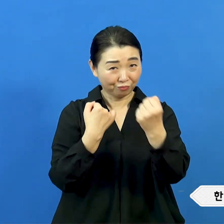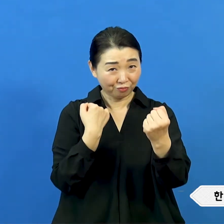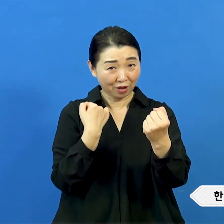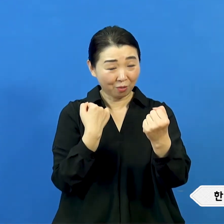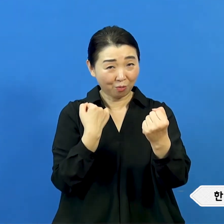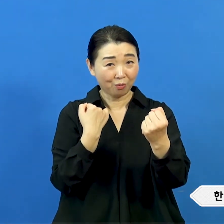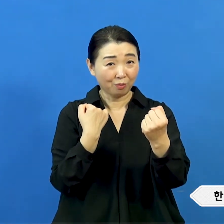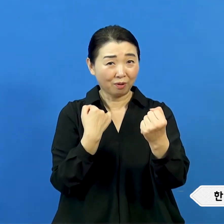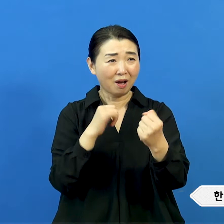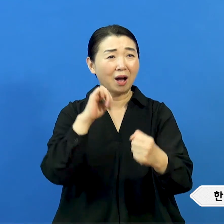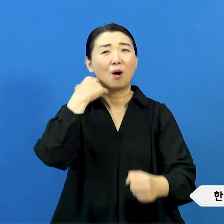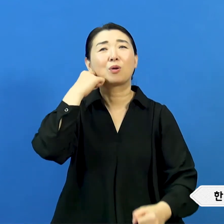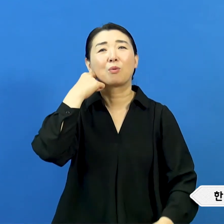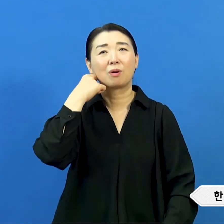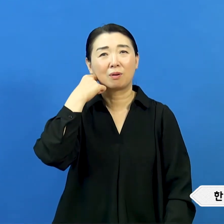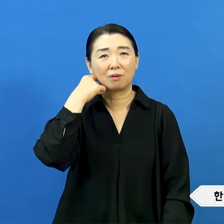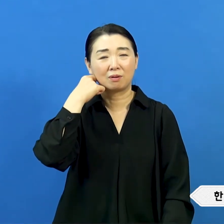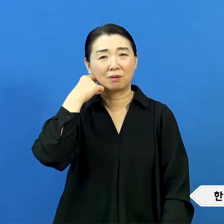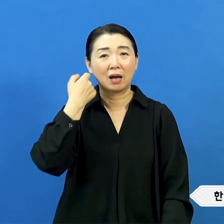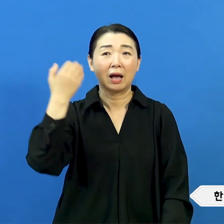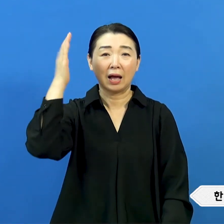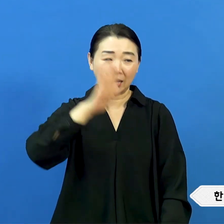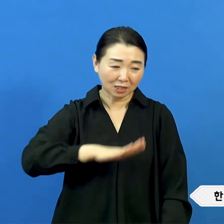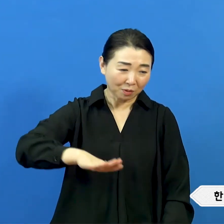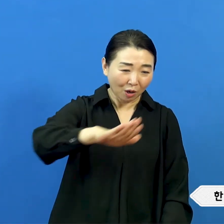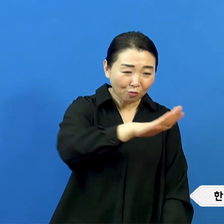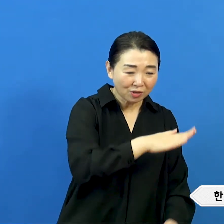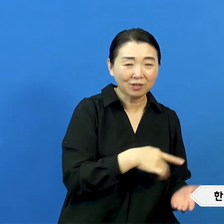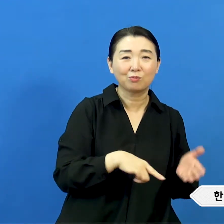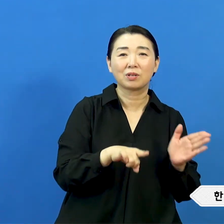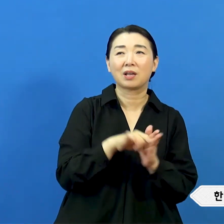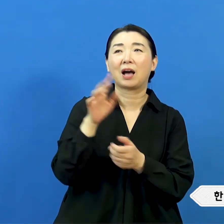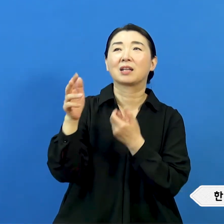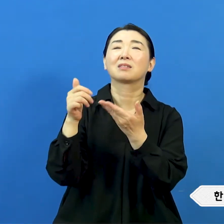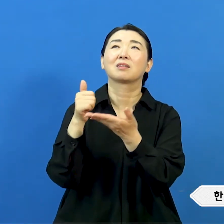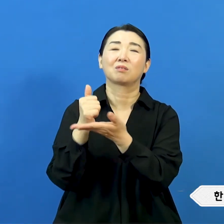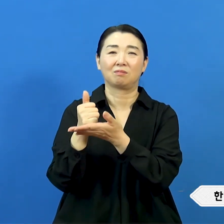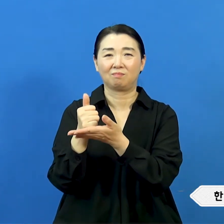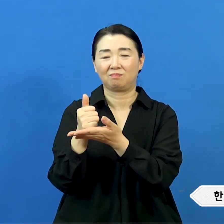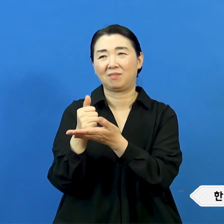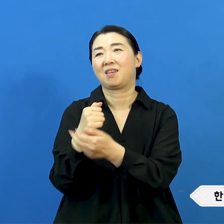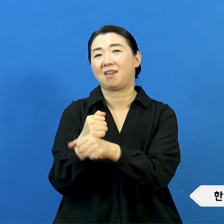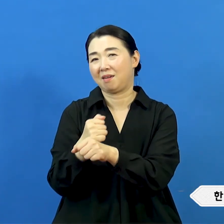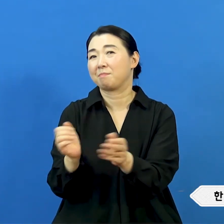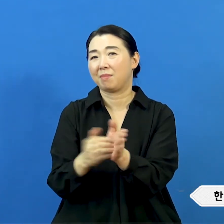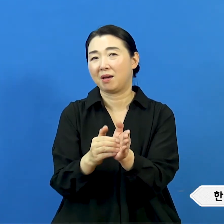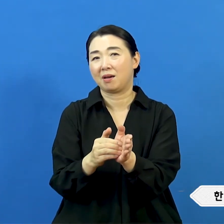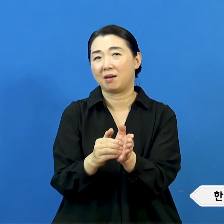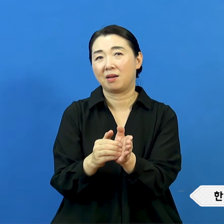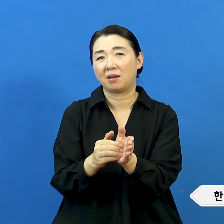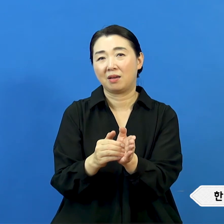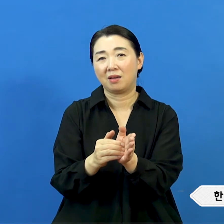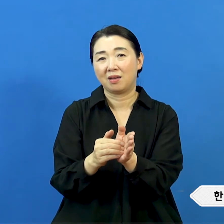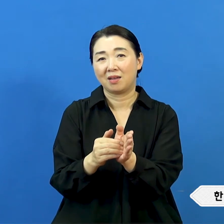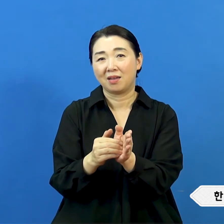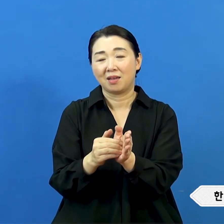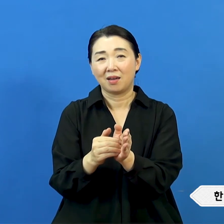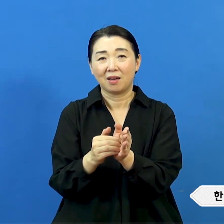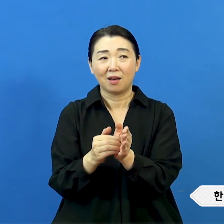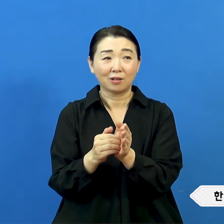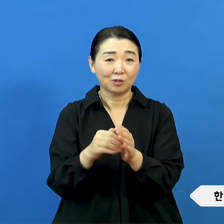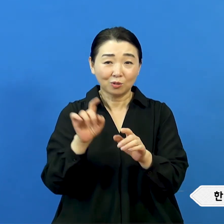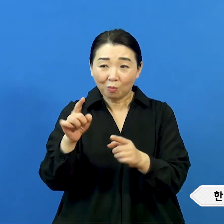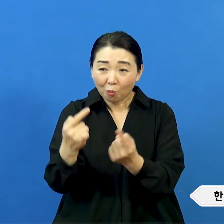불가능한 일을 우리를 위해서 하나님께서 하셨습니다. 그렇다면 그보다 훨씬 쉬운 일,